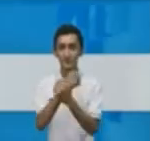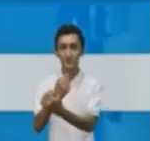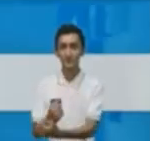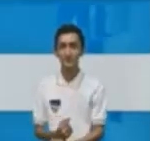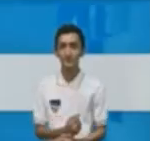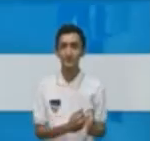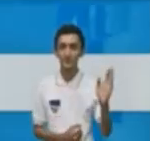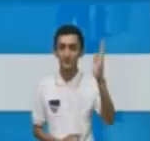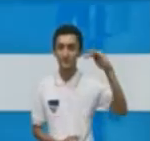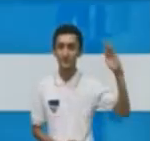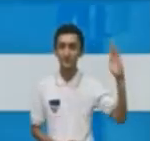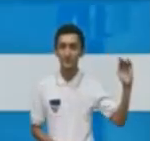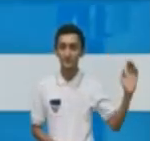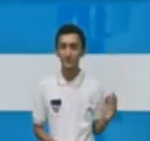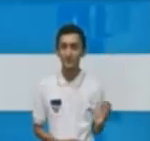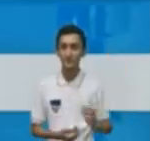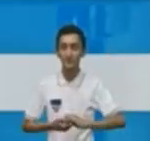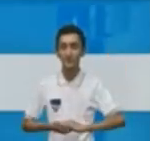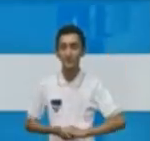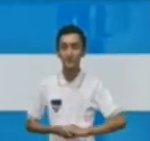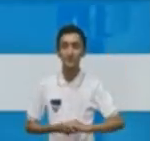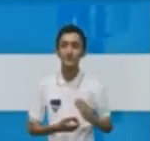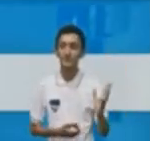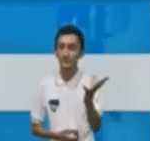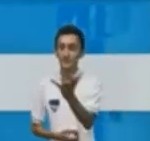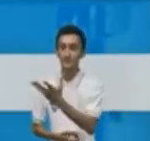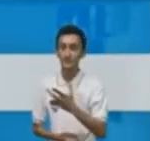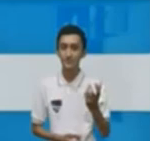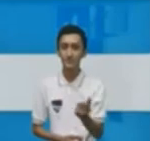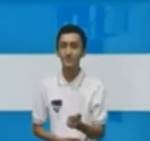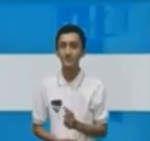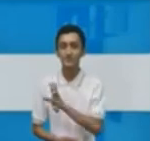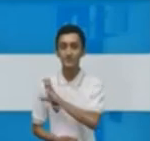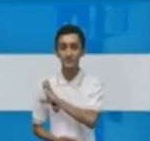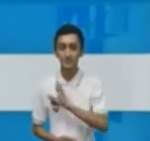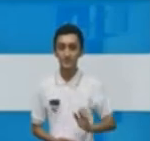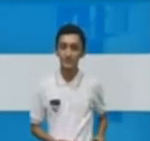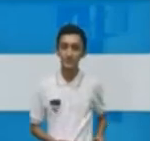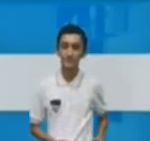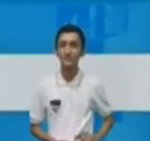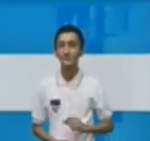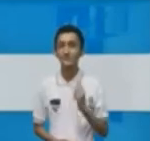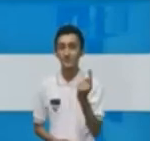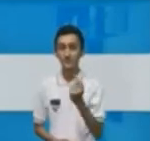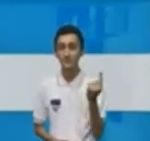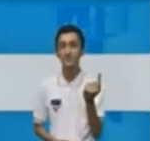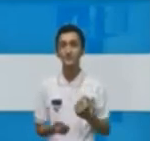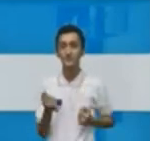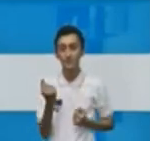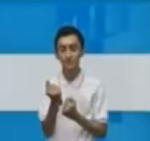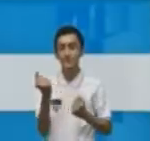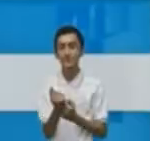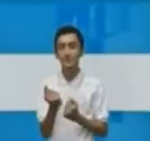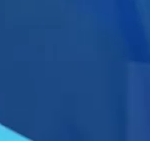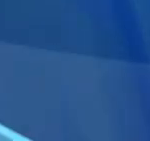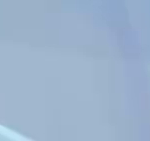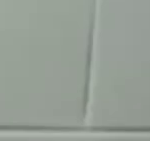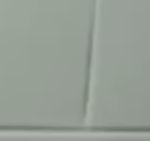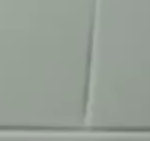El amor a la patria debe unir a todos los salvadoreños en un solo esfuerzo de engrandecimiento nacional. La única fuerza y